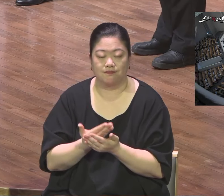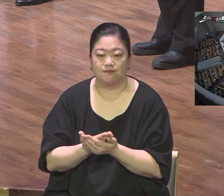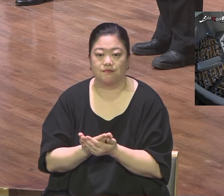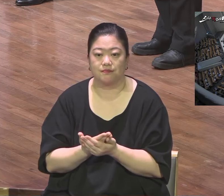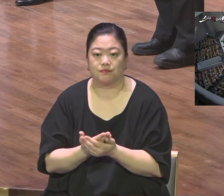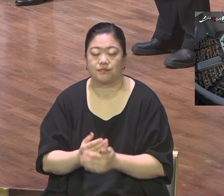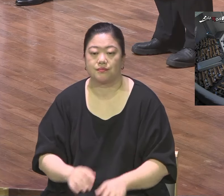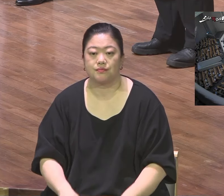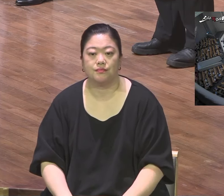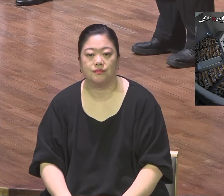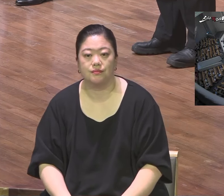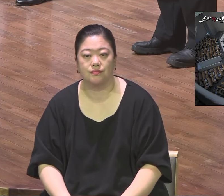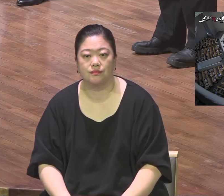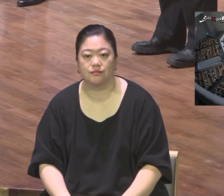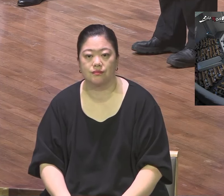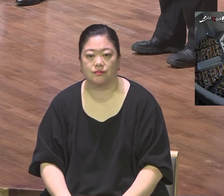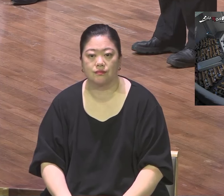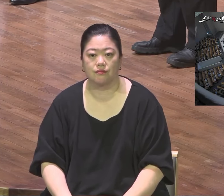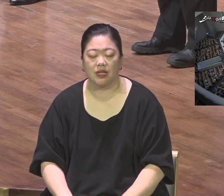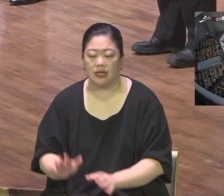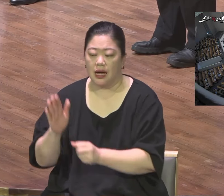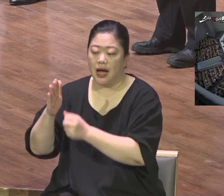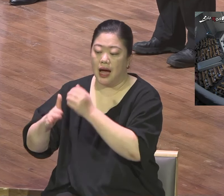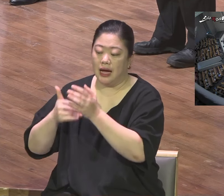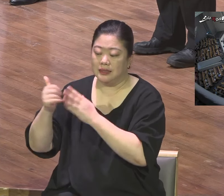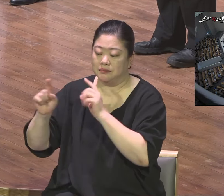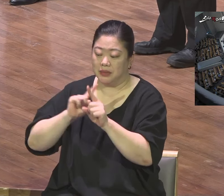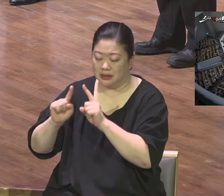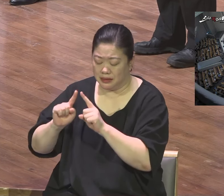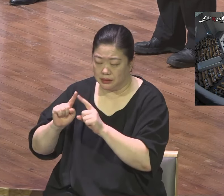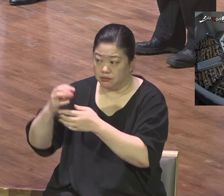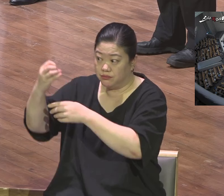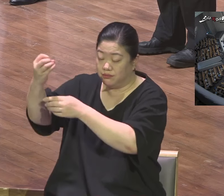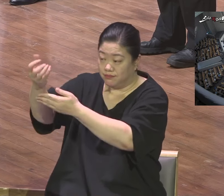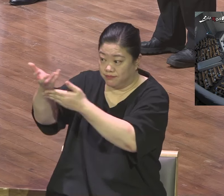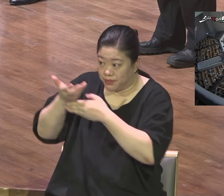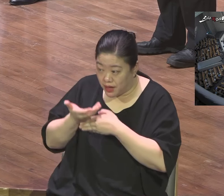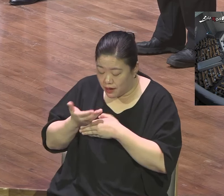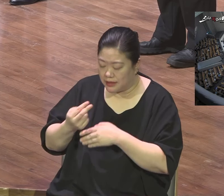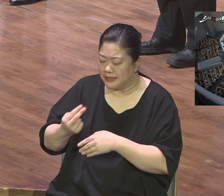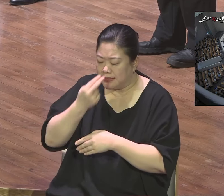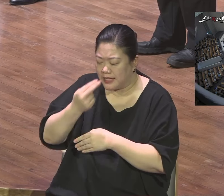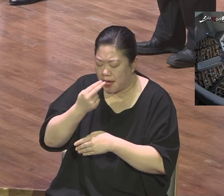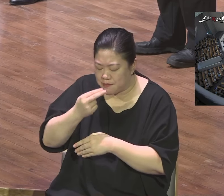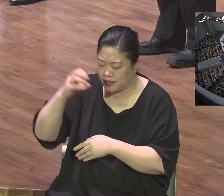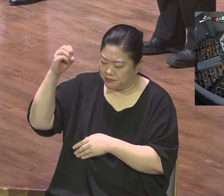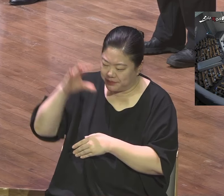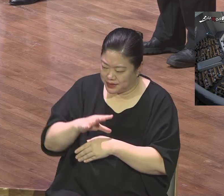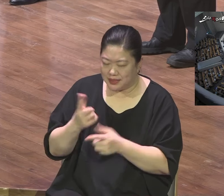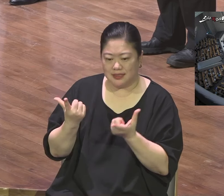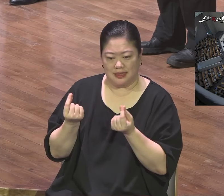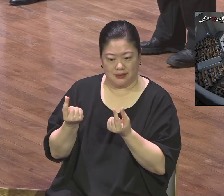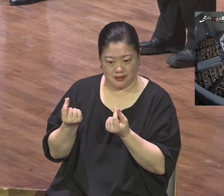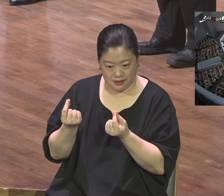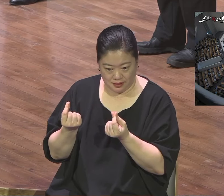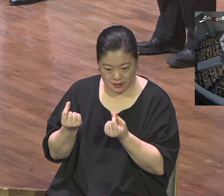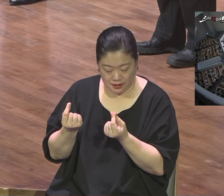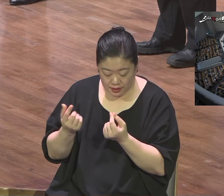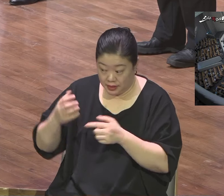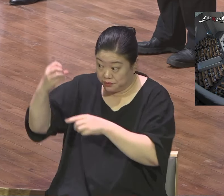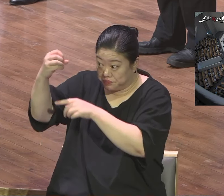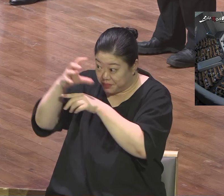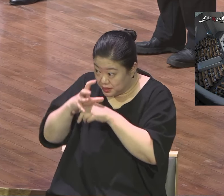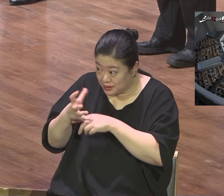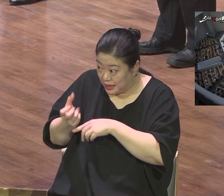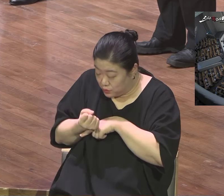말씀은 우리에게 힘이 되고 또 세상을 살리는 참된 빛이 됩니다. 우리 시간에 그 주의 말씀이 우리에게